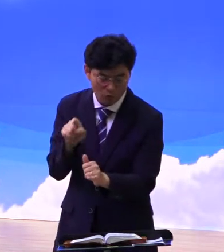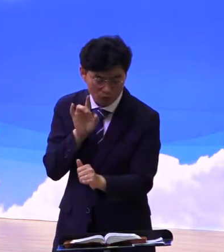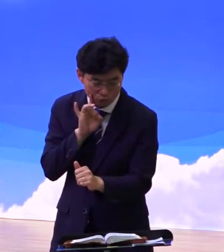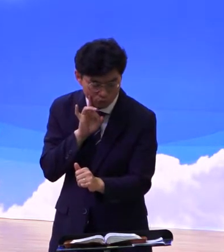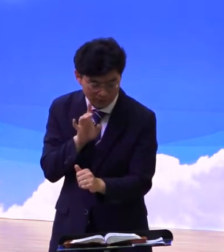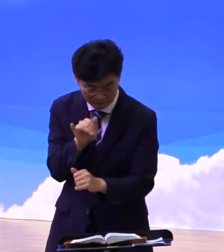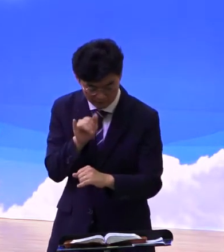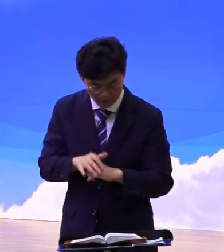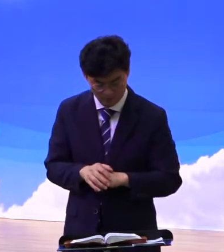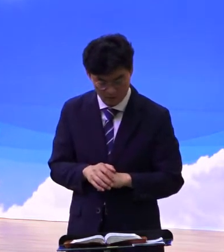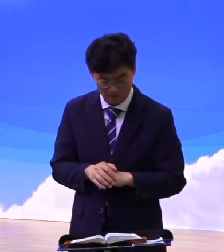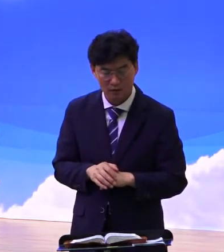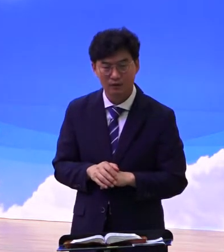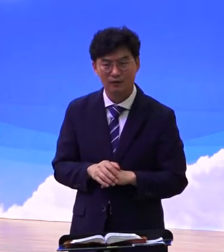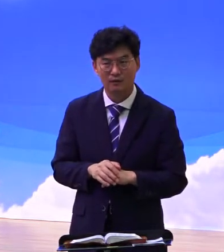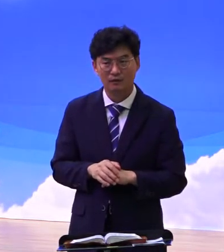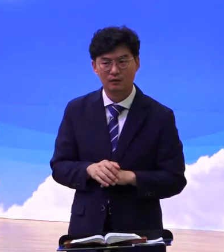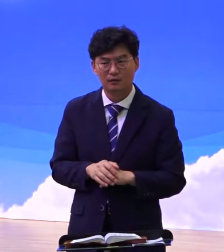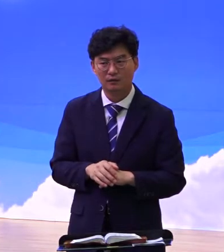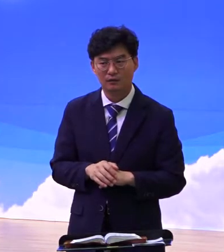설교 준비하면서도 마찬가지가 됐습니다.